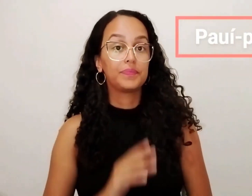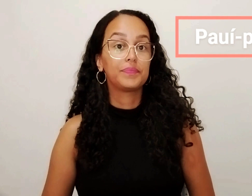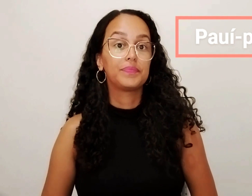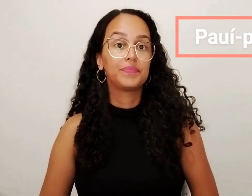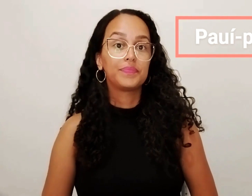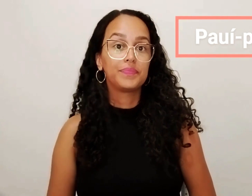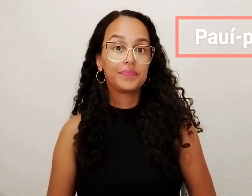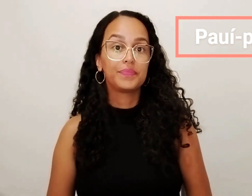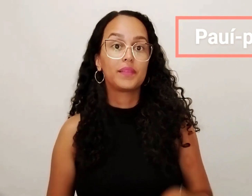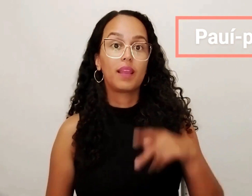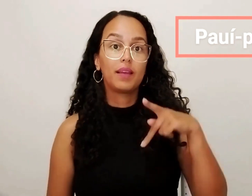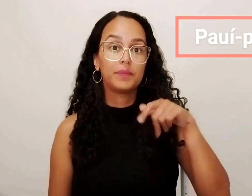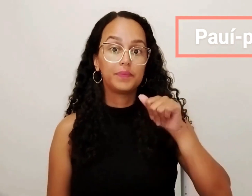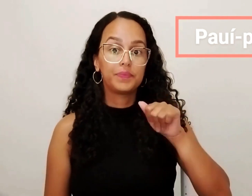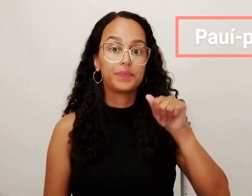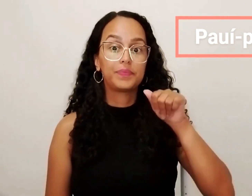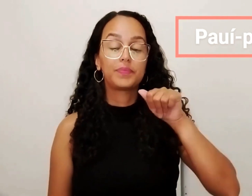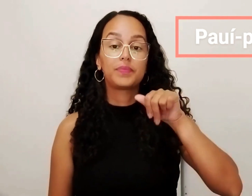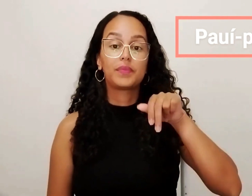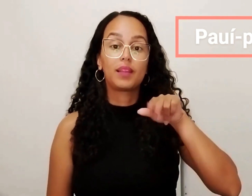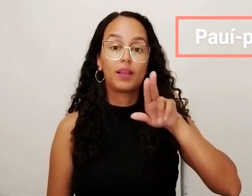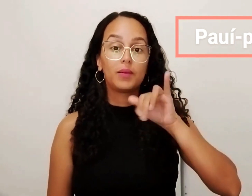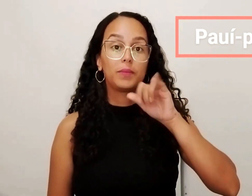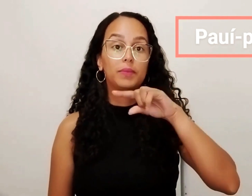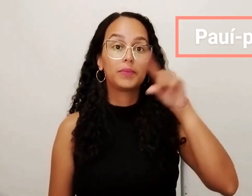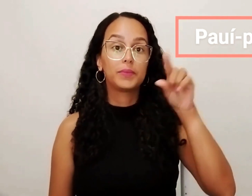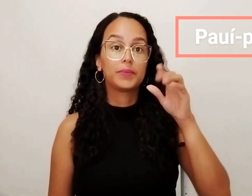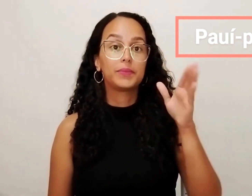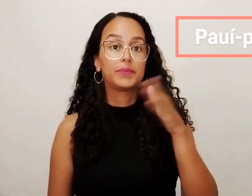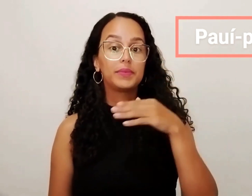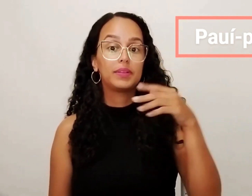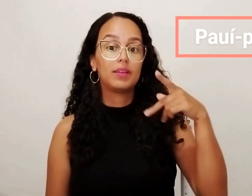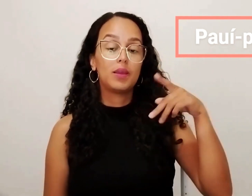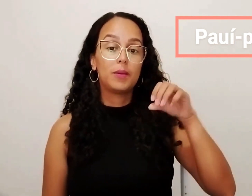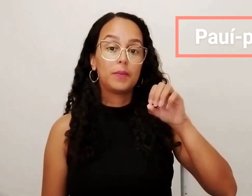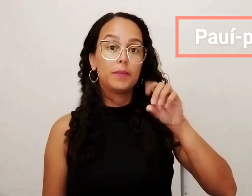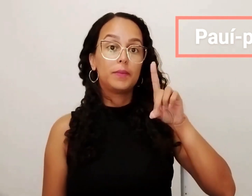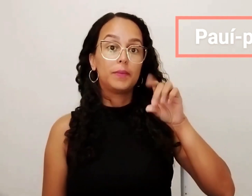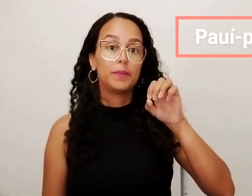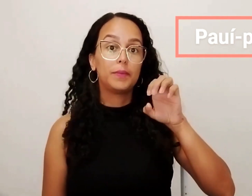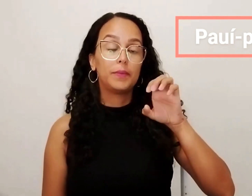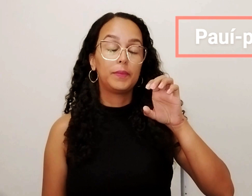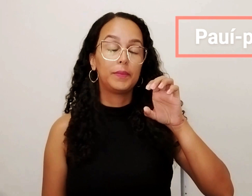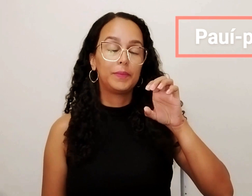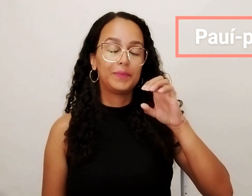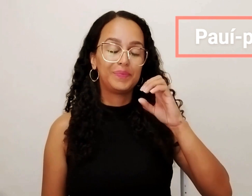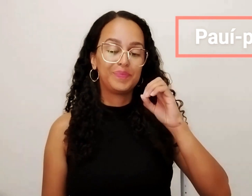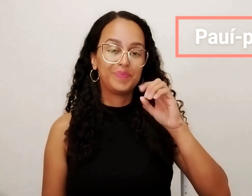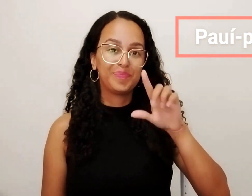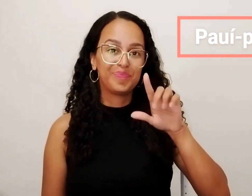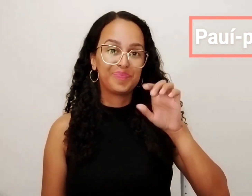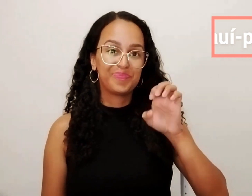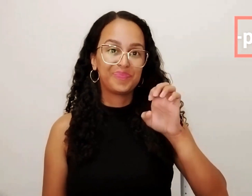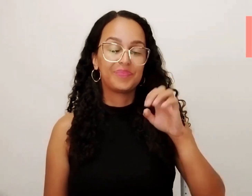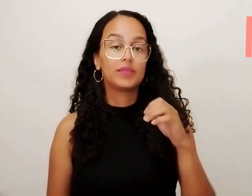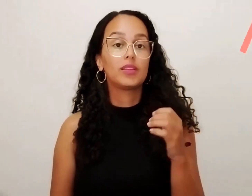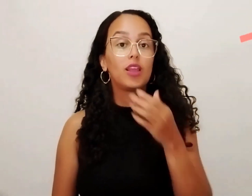Piaimã está de cama devido à surra que ele levou da macumba e